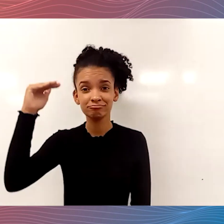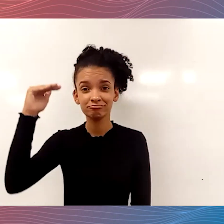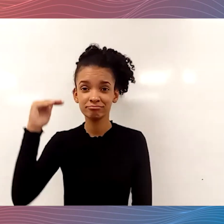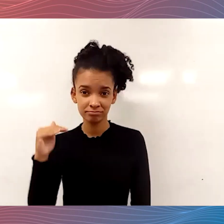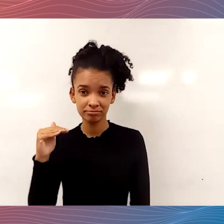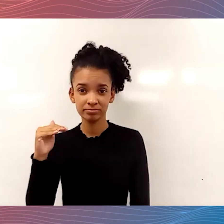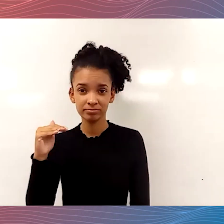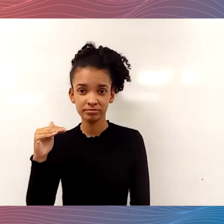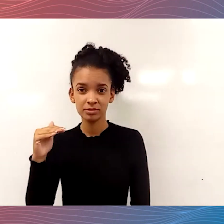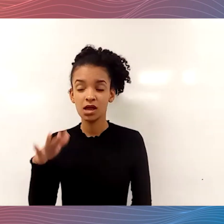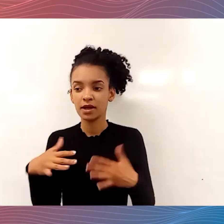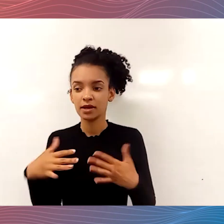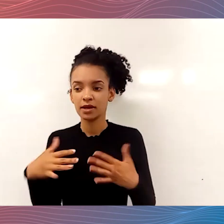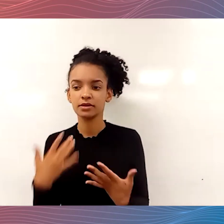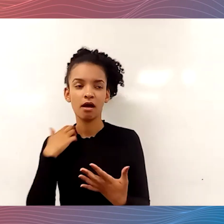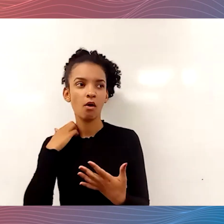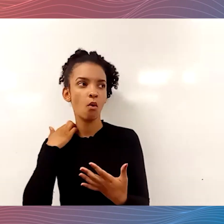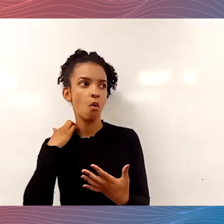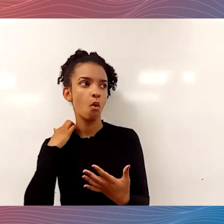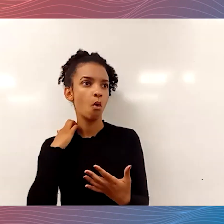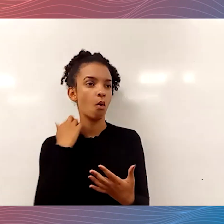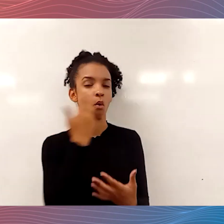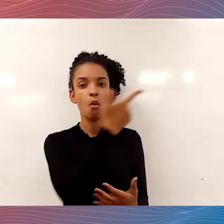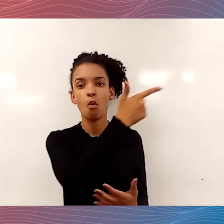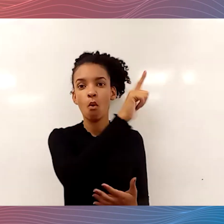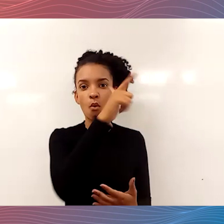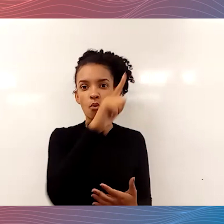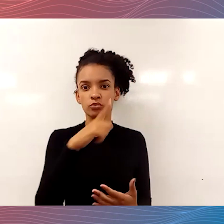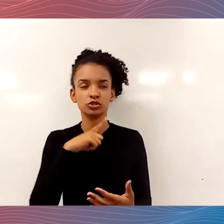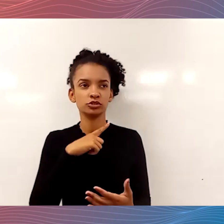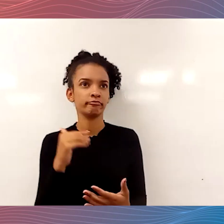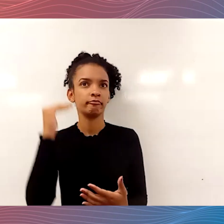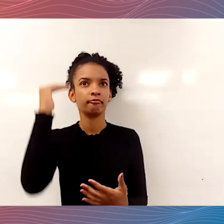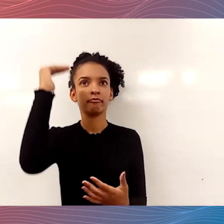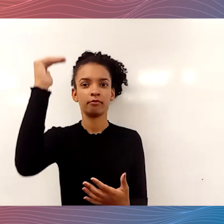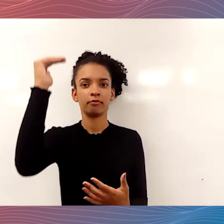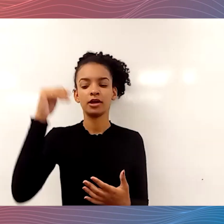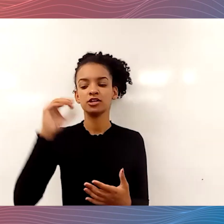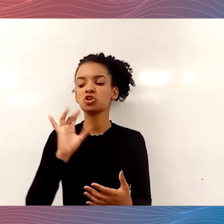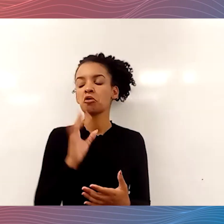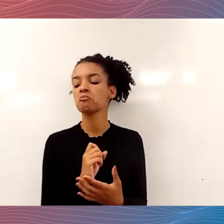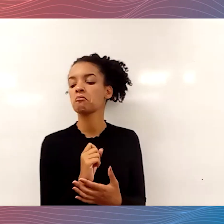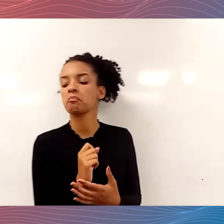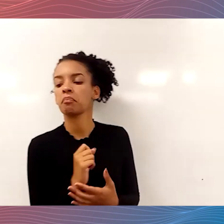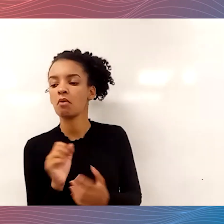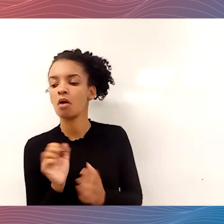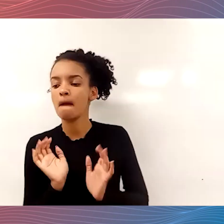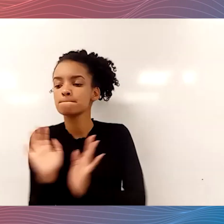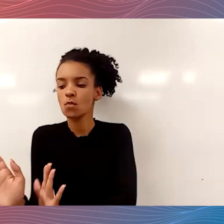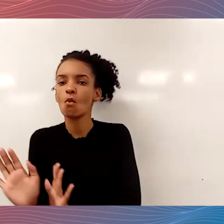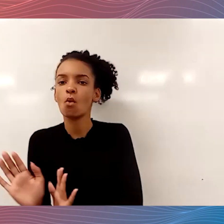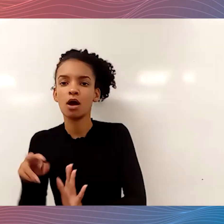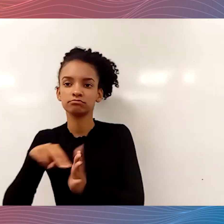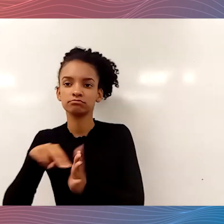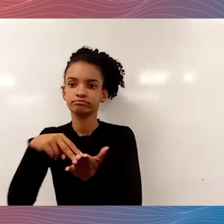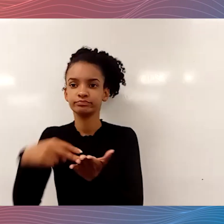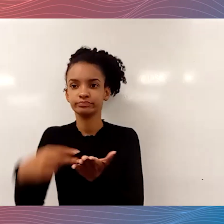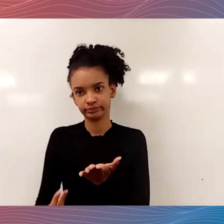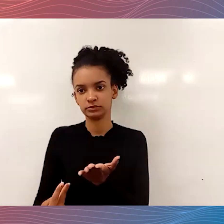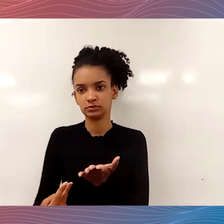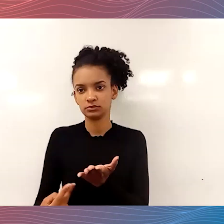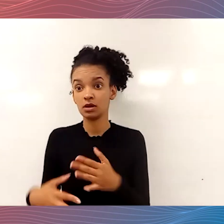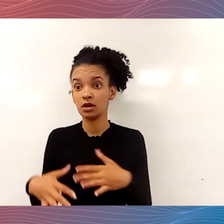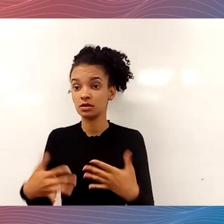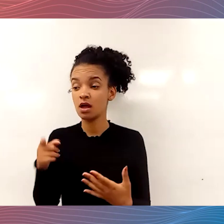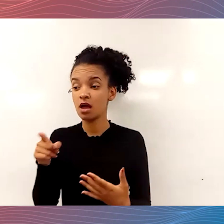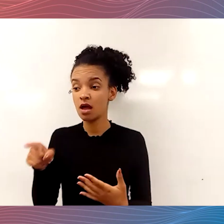rebote com ele, só um empurrãozinho desoca ele. Falou: eu vou ganhar massa muscular mais ainda. Ele naquele ano de